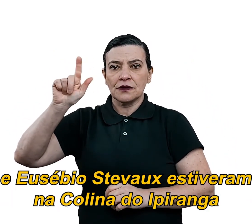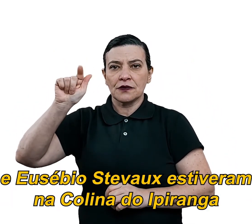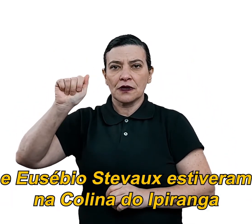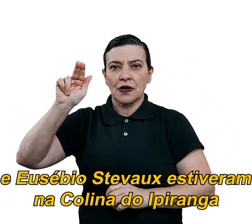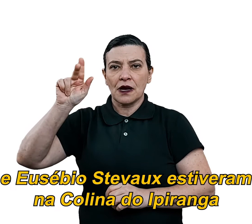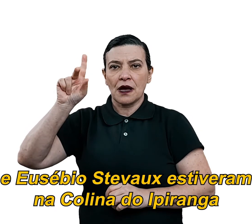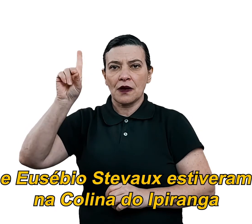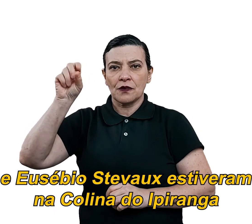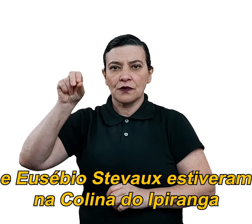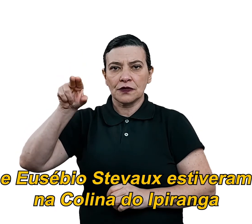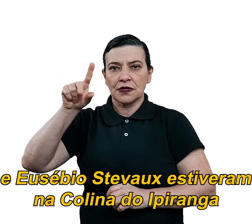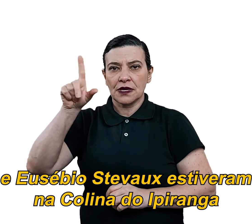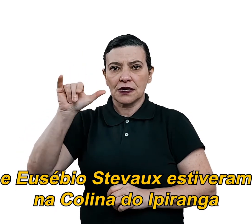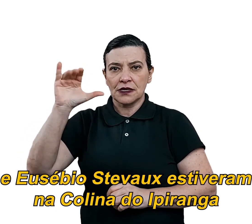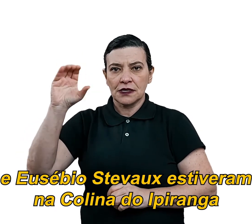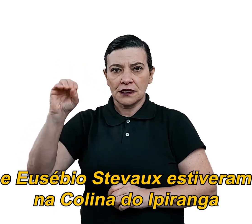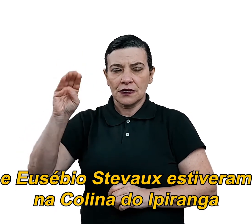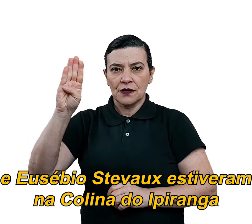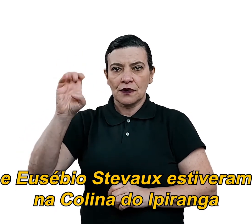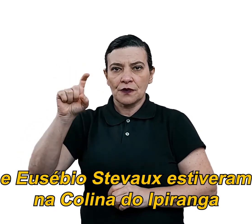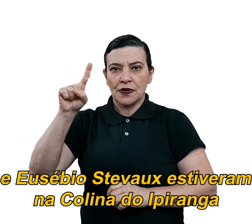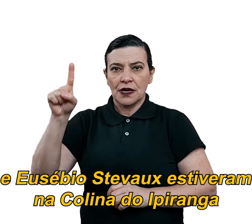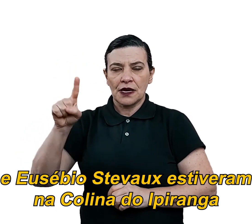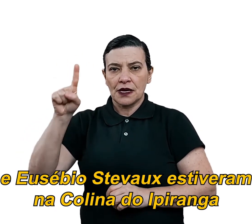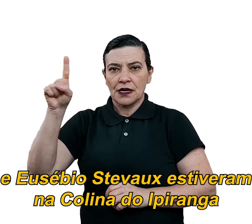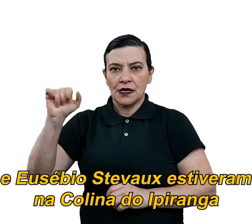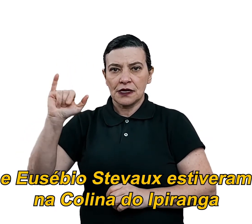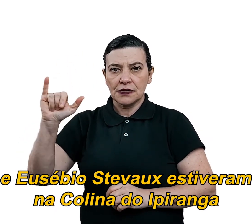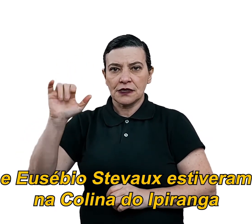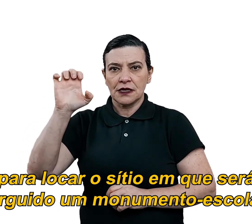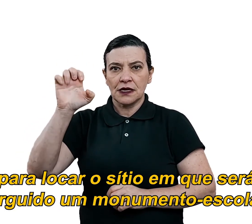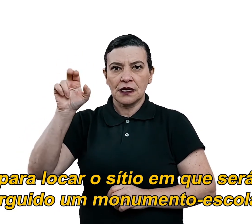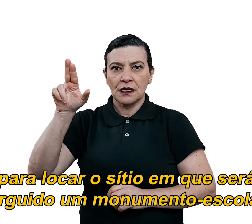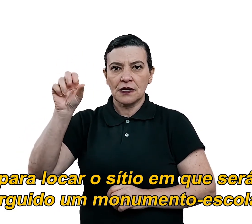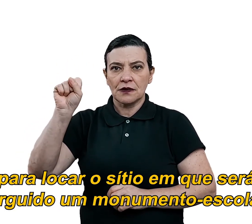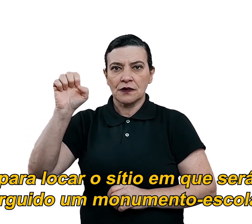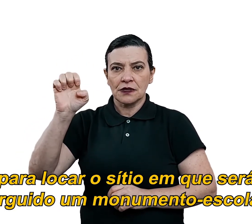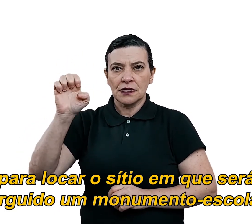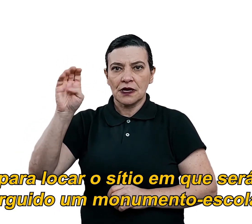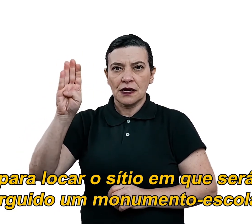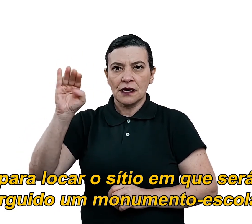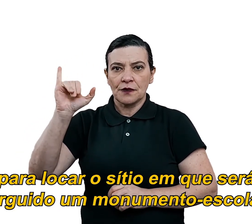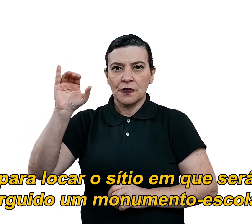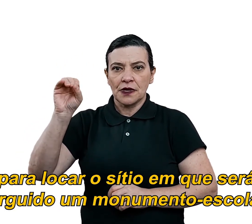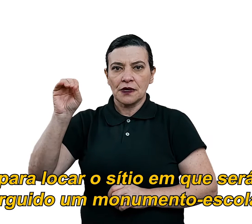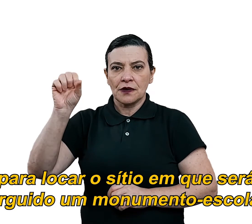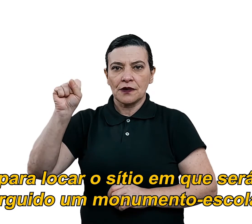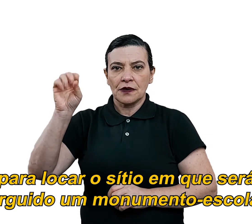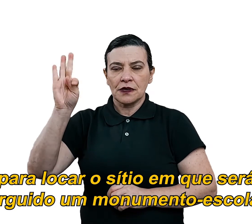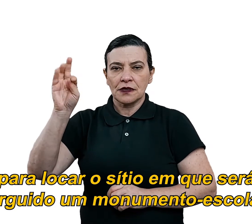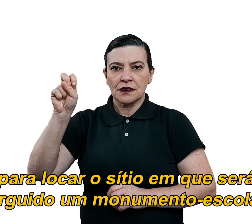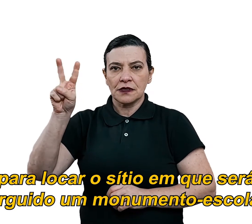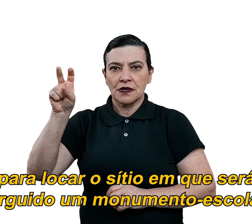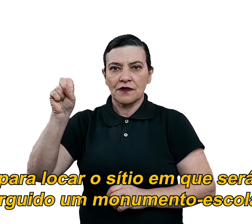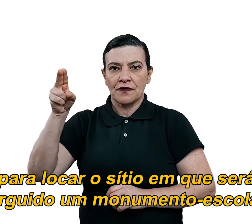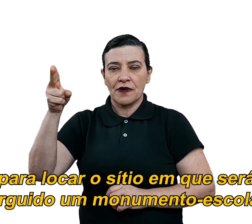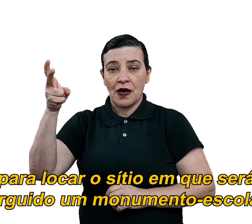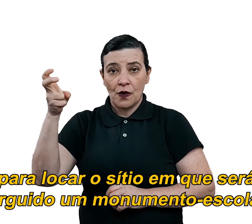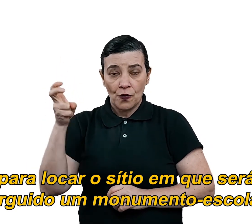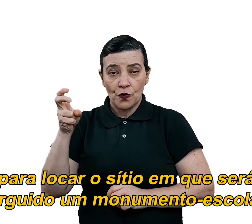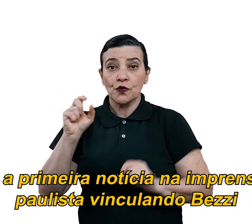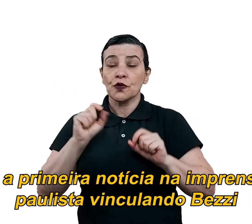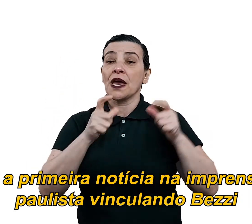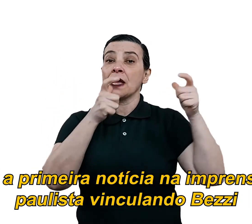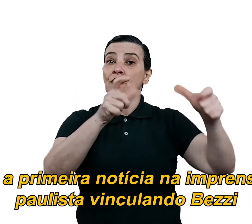Bezzi e Eusébio Estevô estiveram na colina do Ipiranga para locar o sítio em que será erguido o